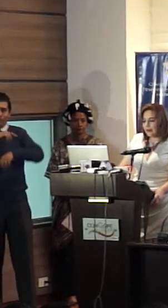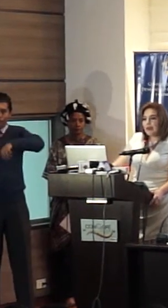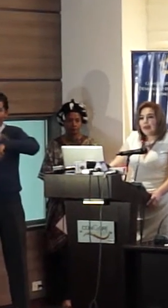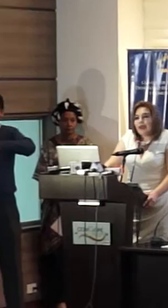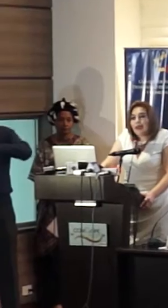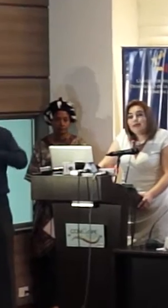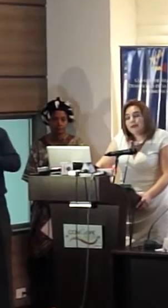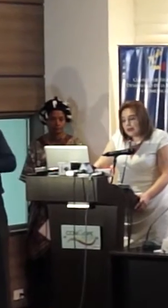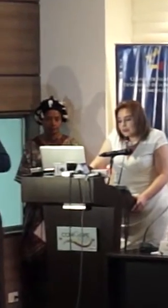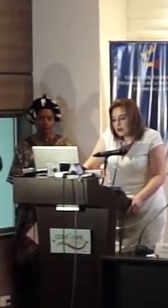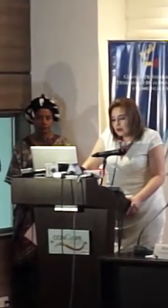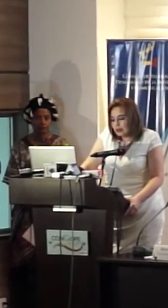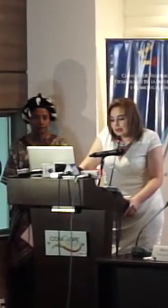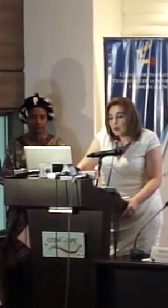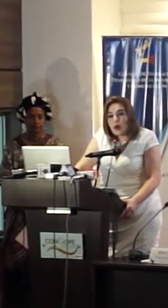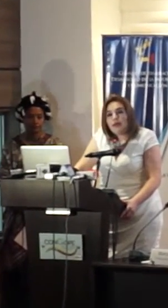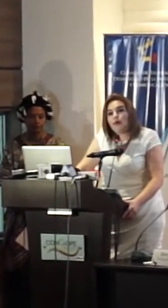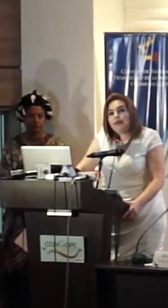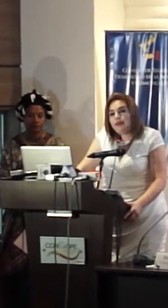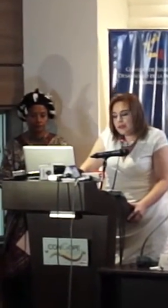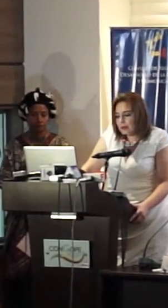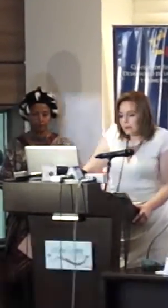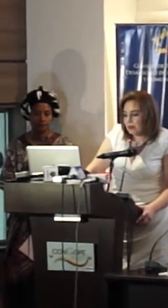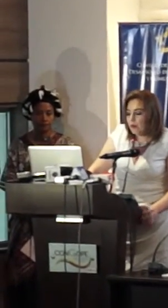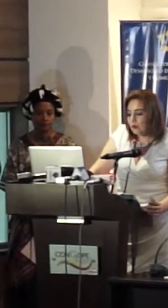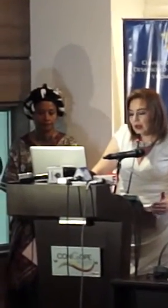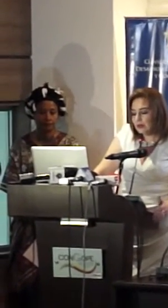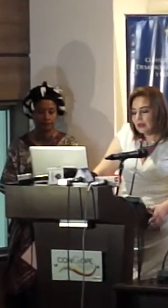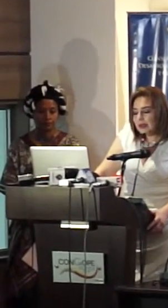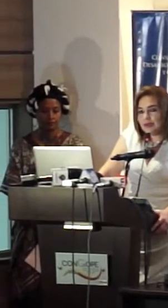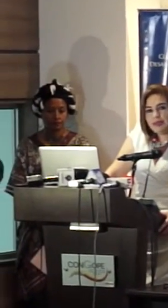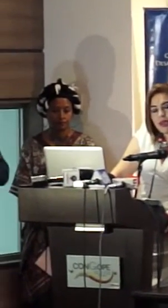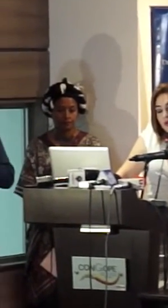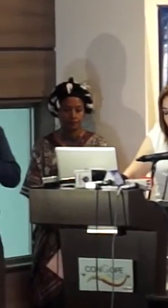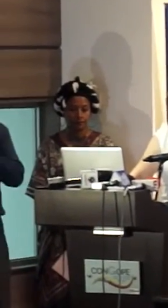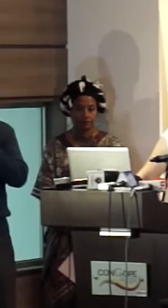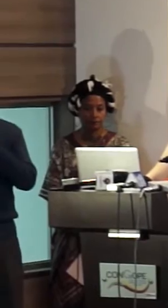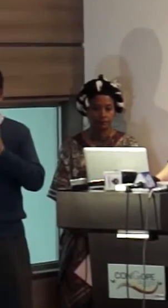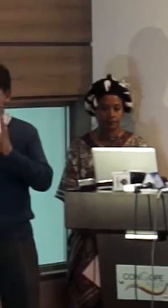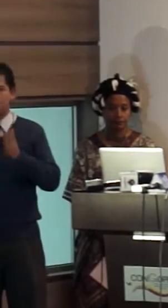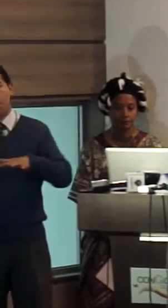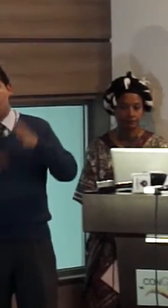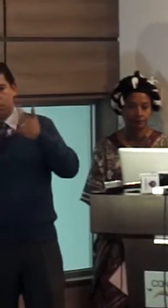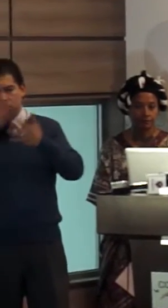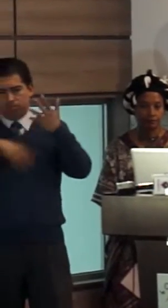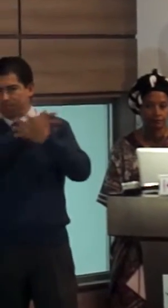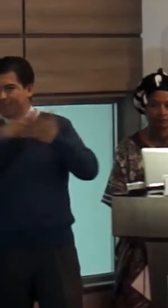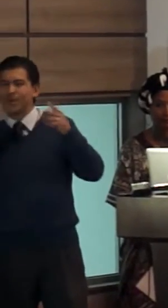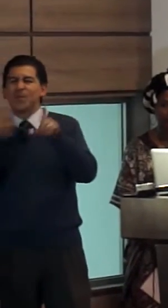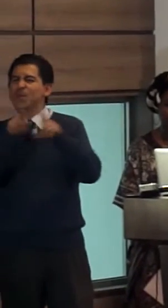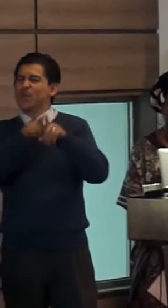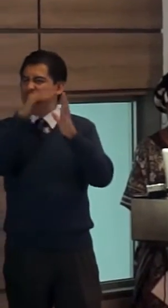Esta investigación es cual y cuantitativa por un lado se diseñaron dos matrices de programación y